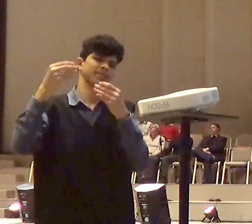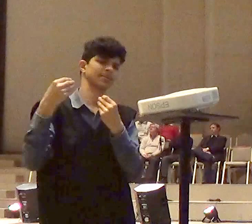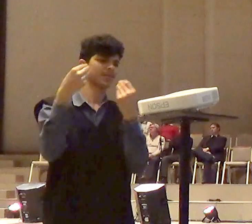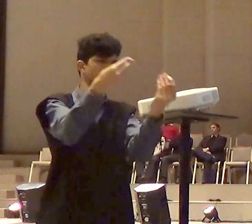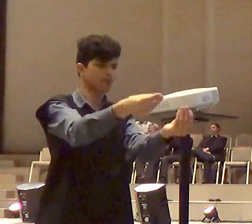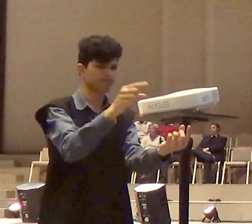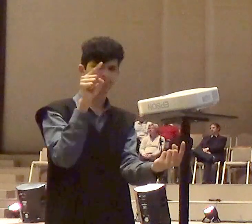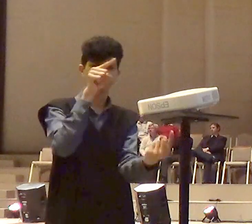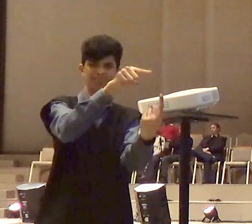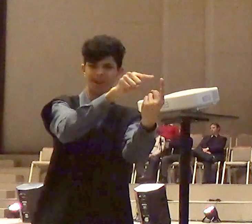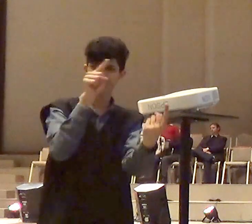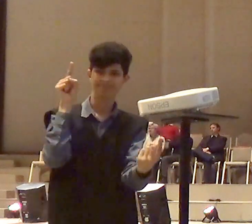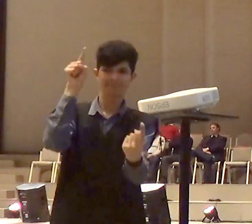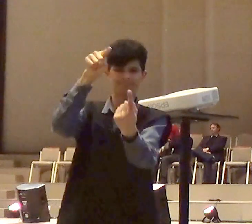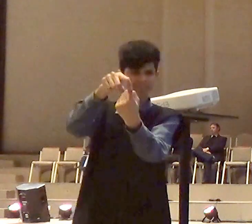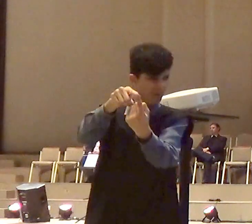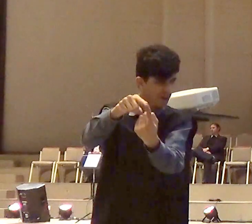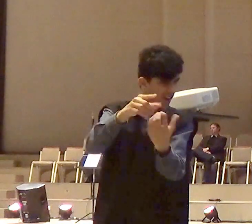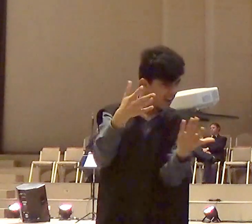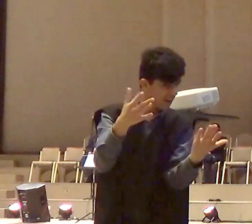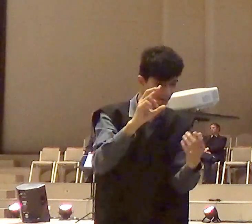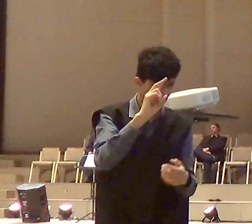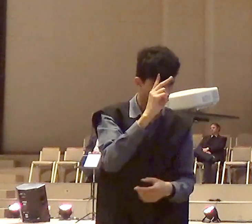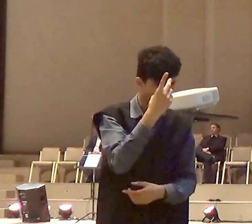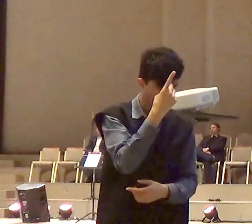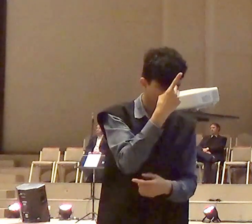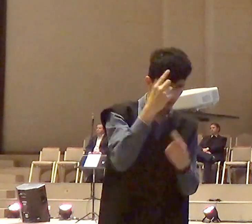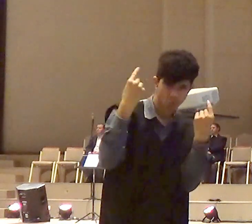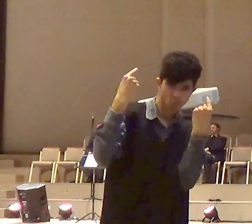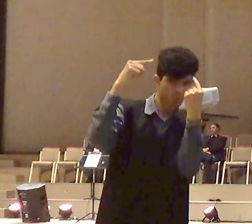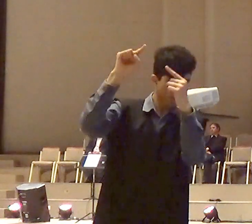e a gente está em luta com Deus